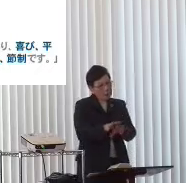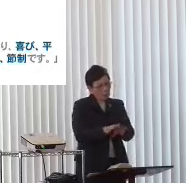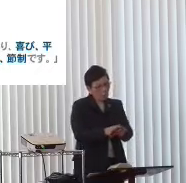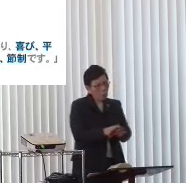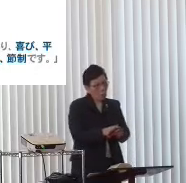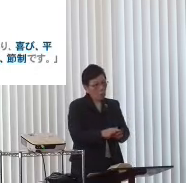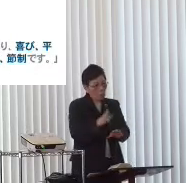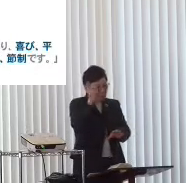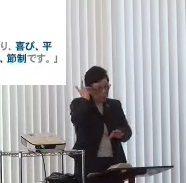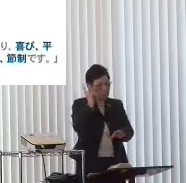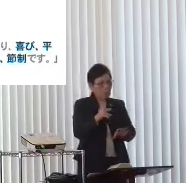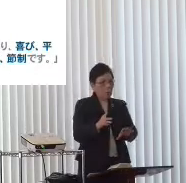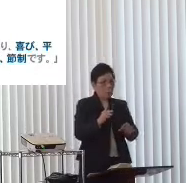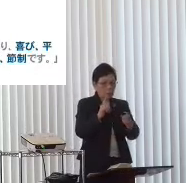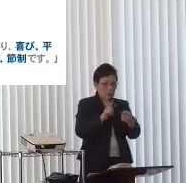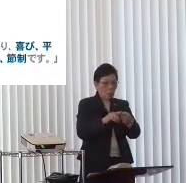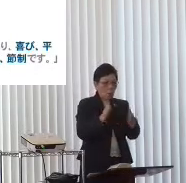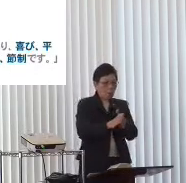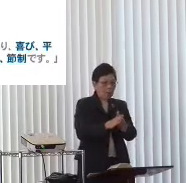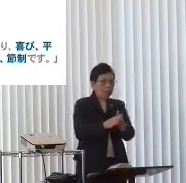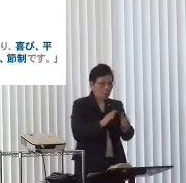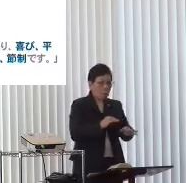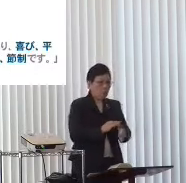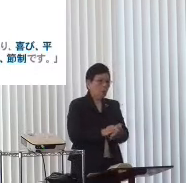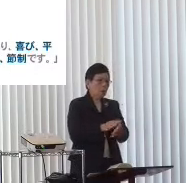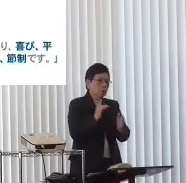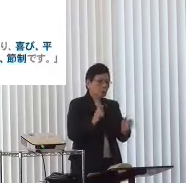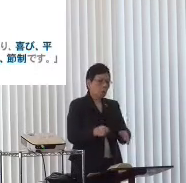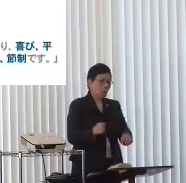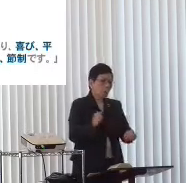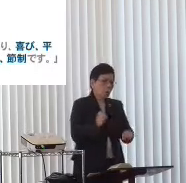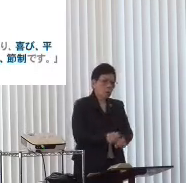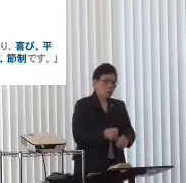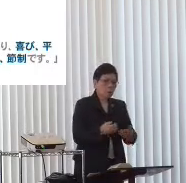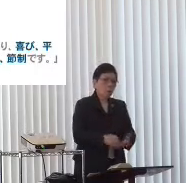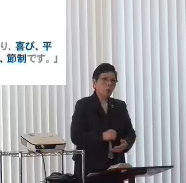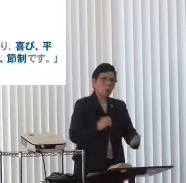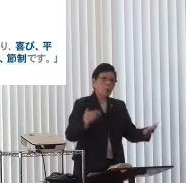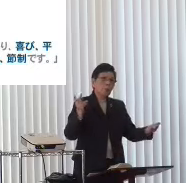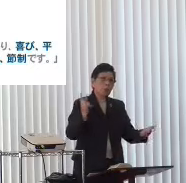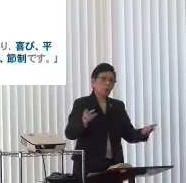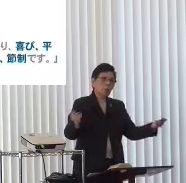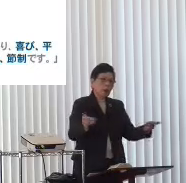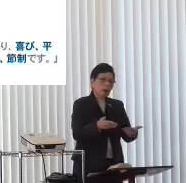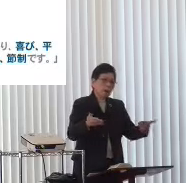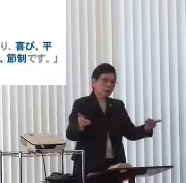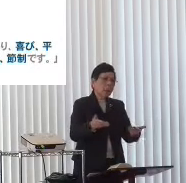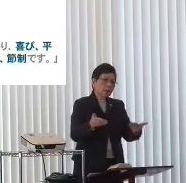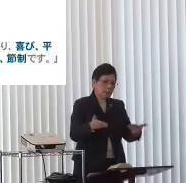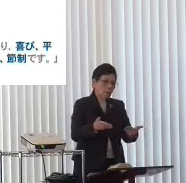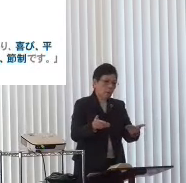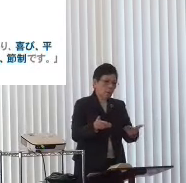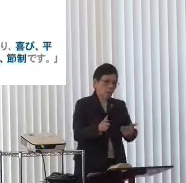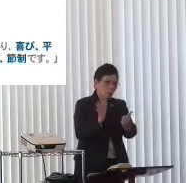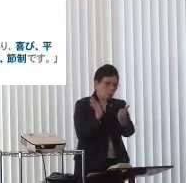あるいは教会での奉仕を始めたり続けたりするということも、これも素晴らしい良い技であります。